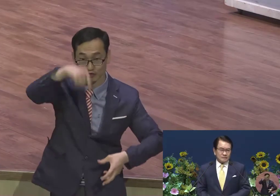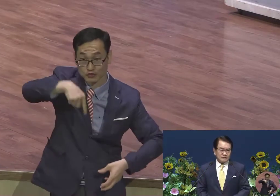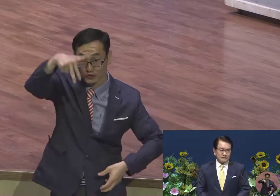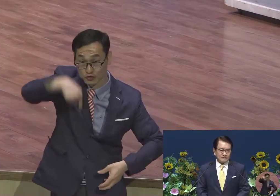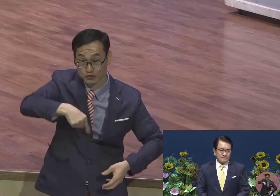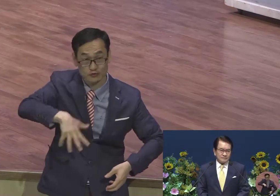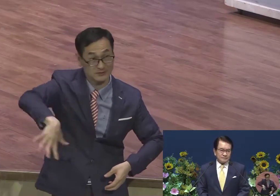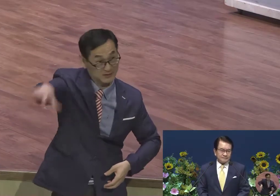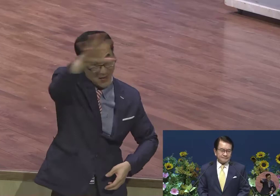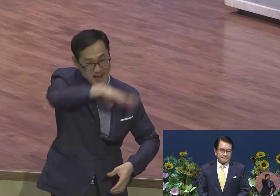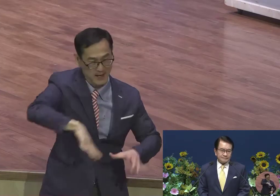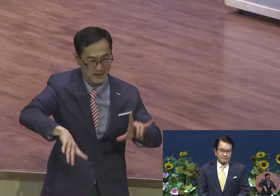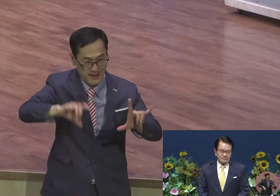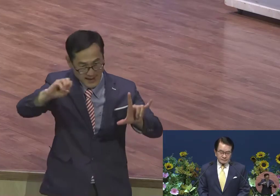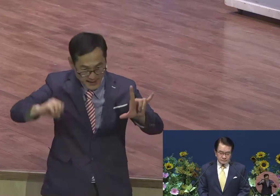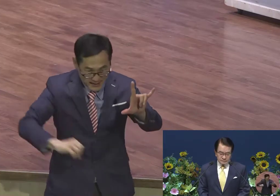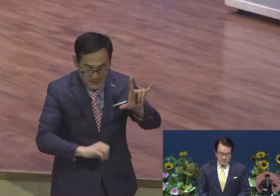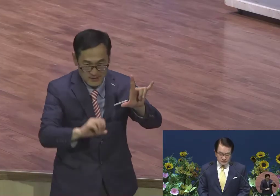창조했어요.